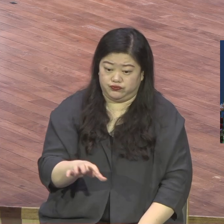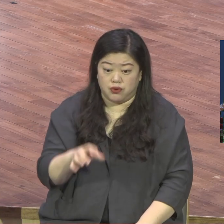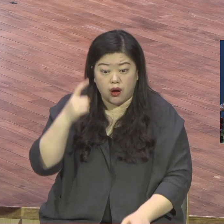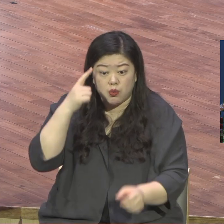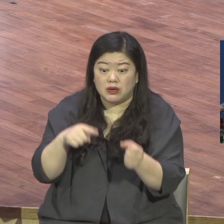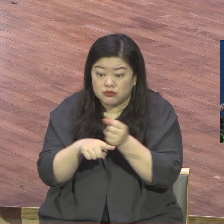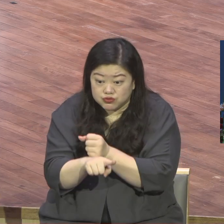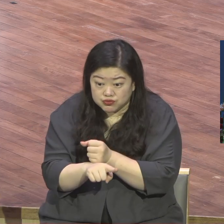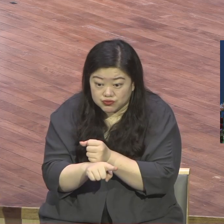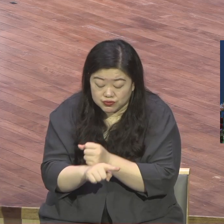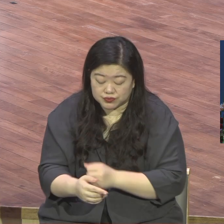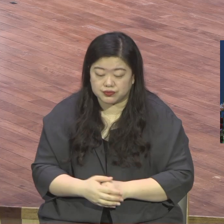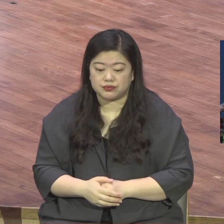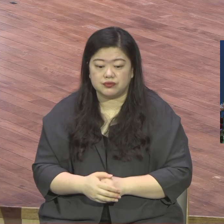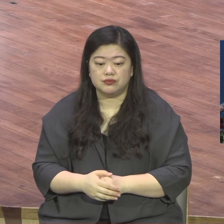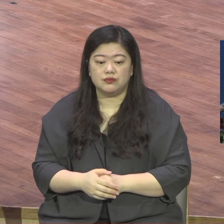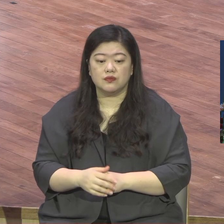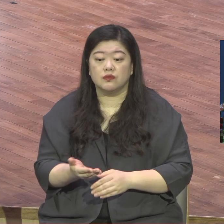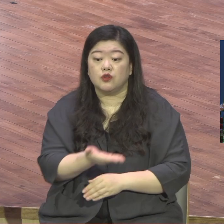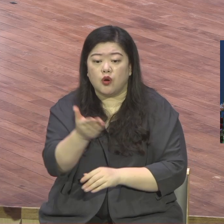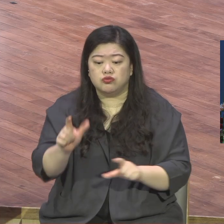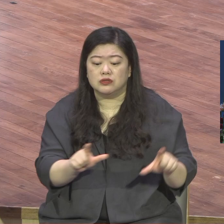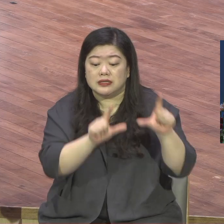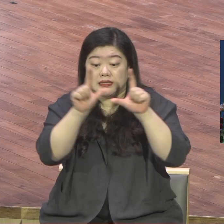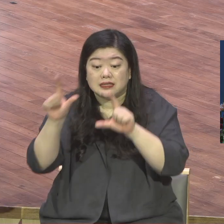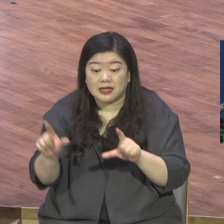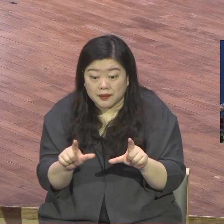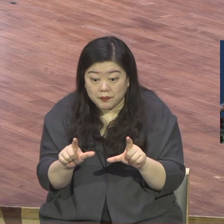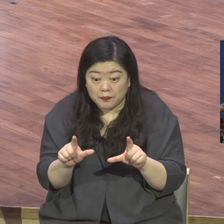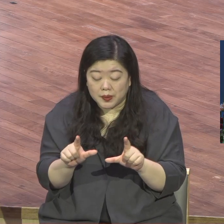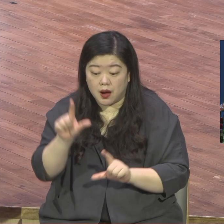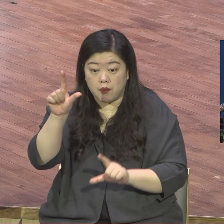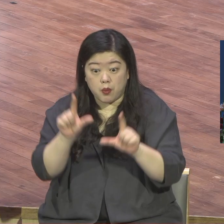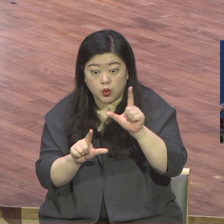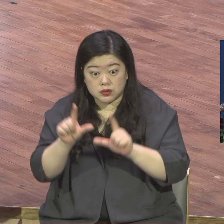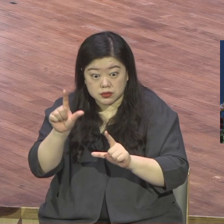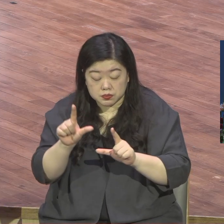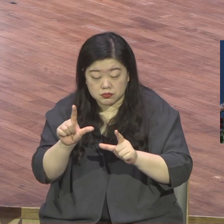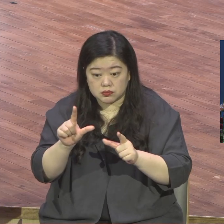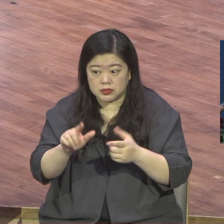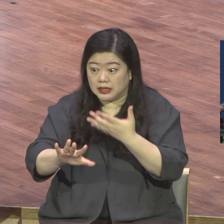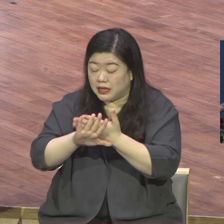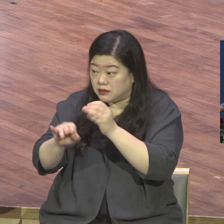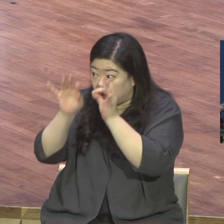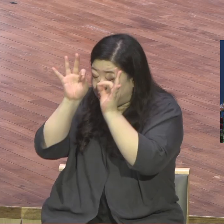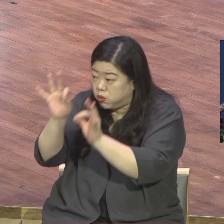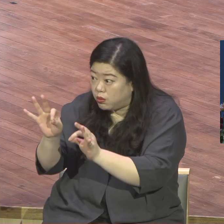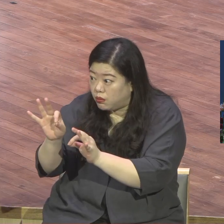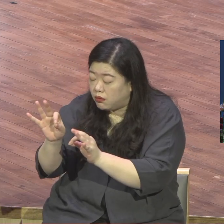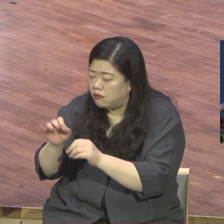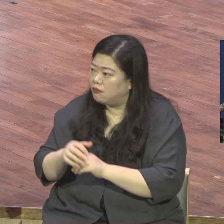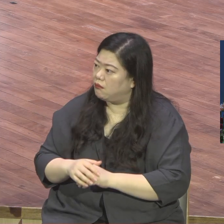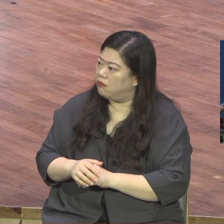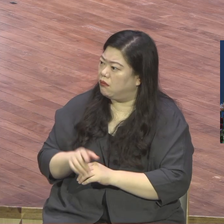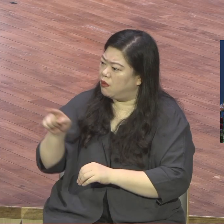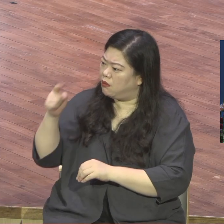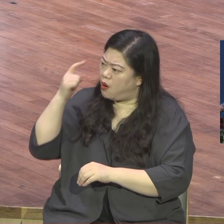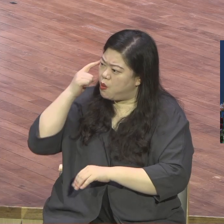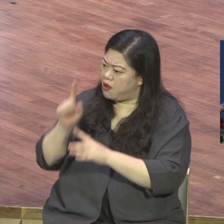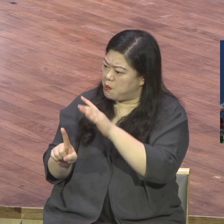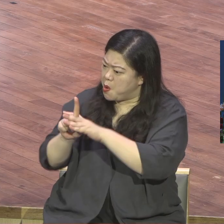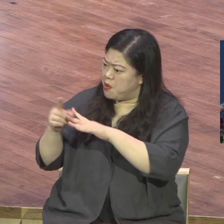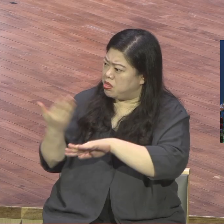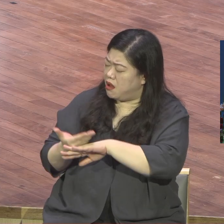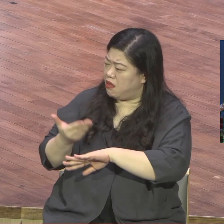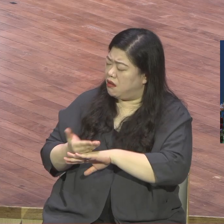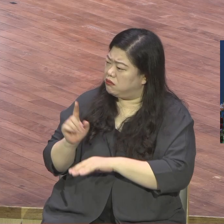통해서 하나예요, 하나. 불신 영혼이 돌아와야 된다. 불신 가족, 불신 영혼,